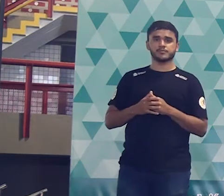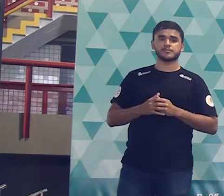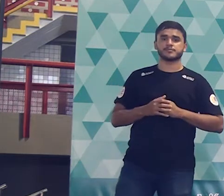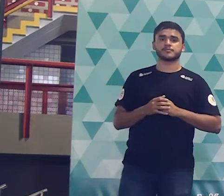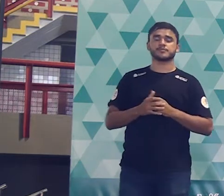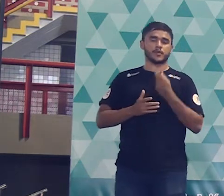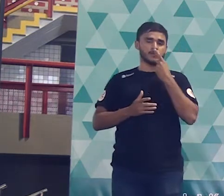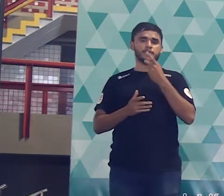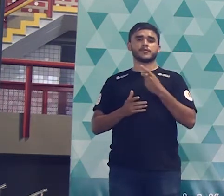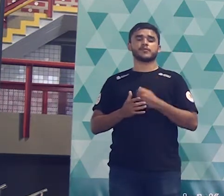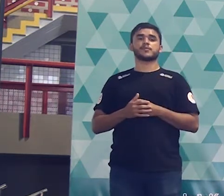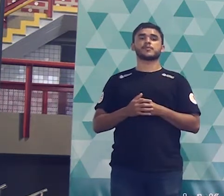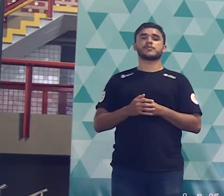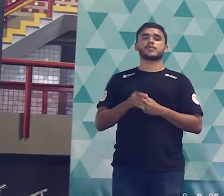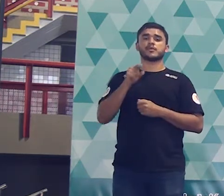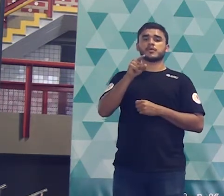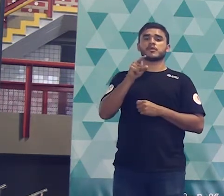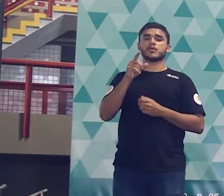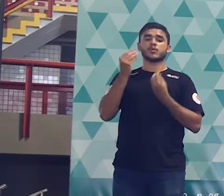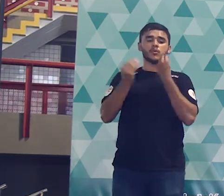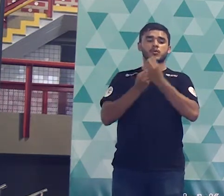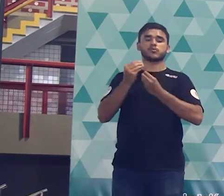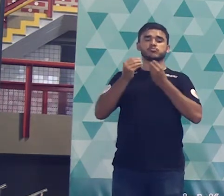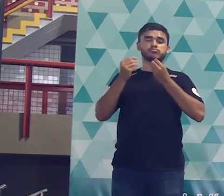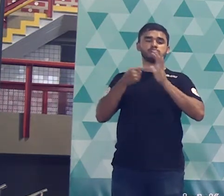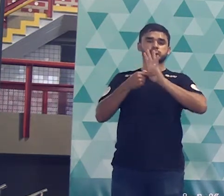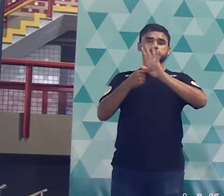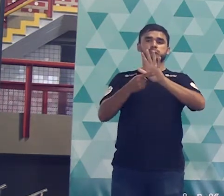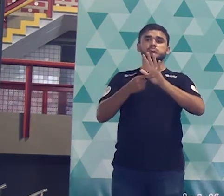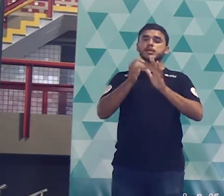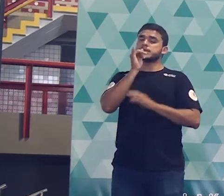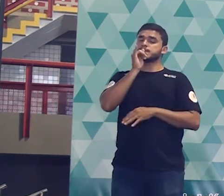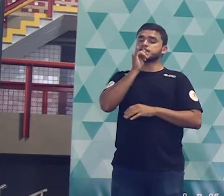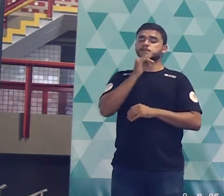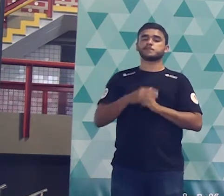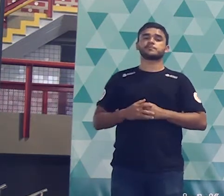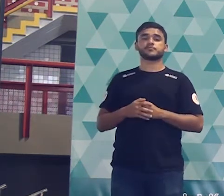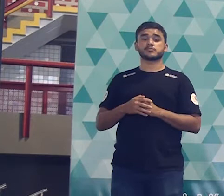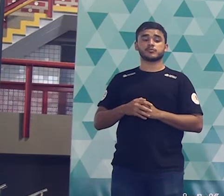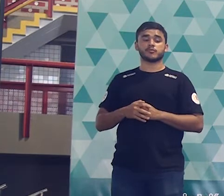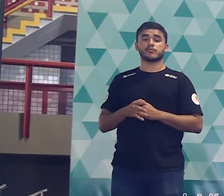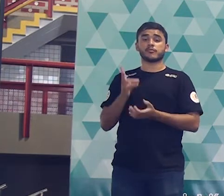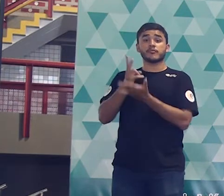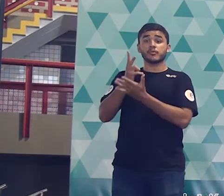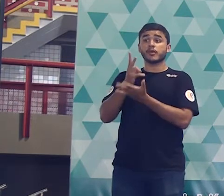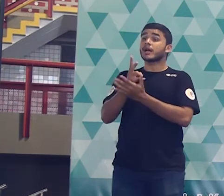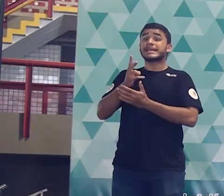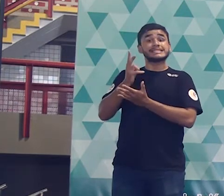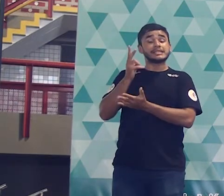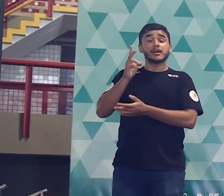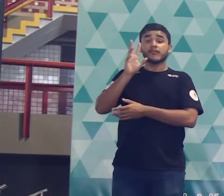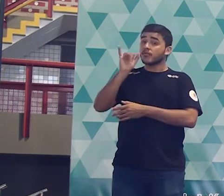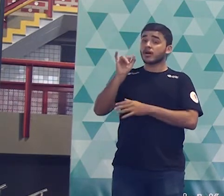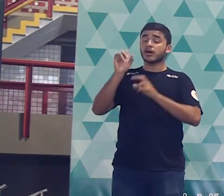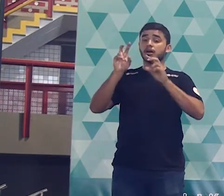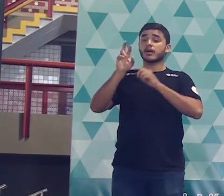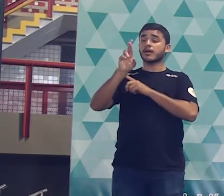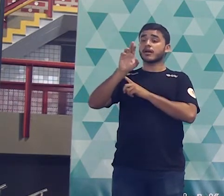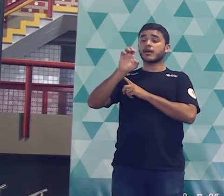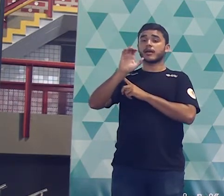um. Reação de combustão. Reação de combustão sempre vai ser uma reação do